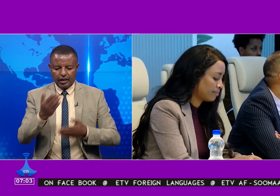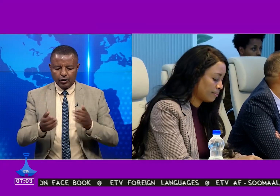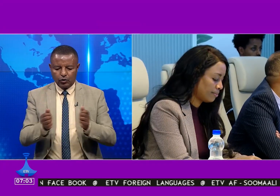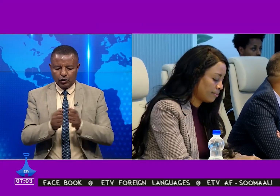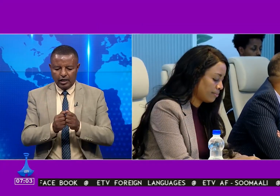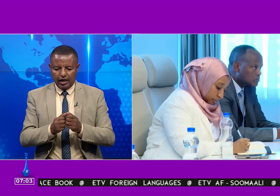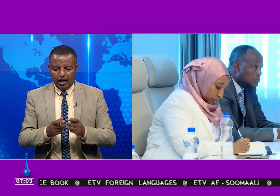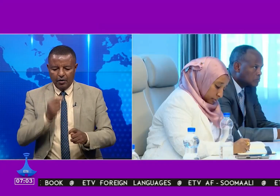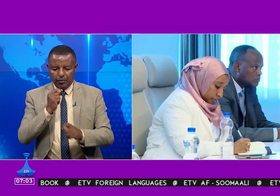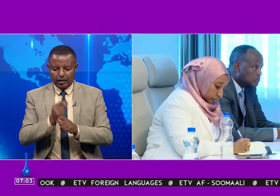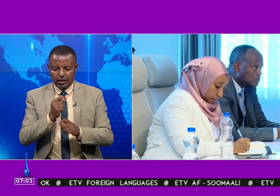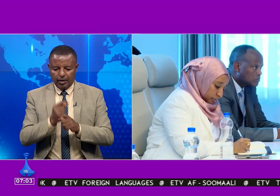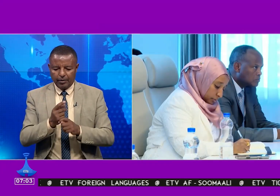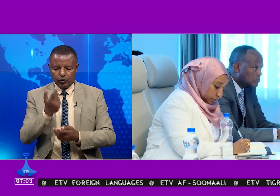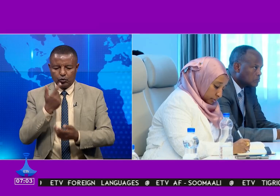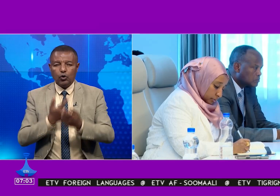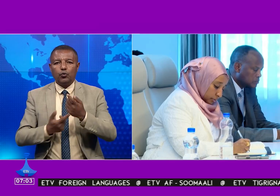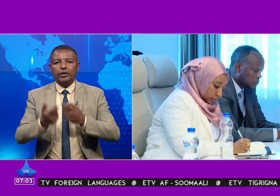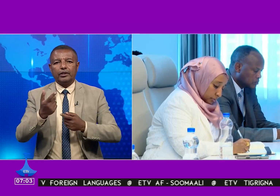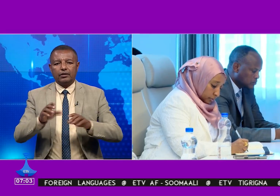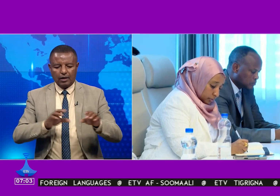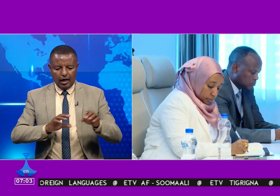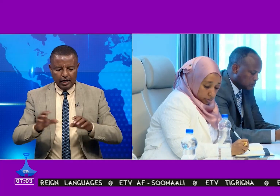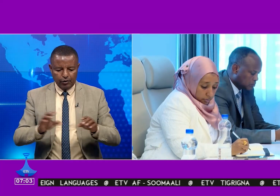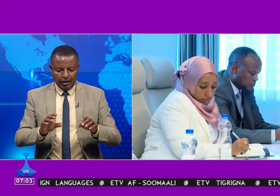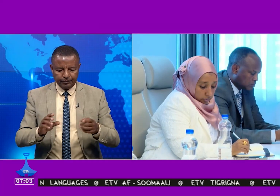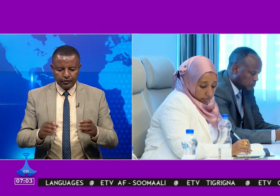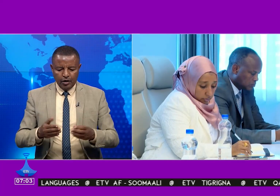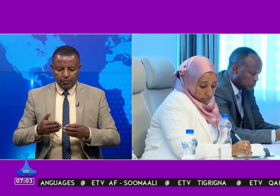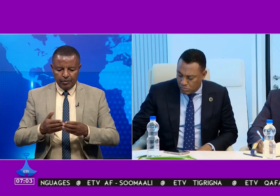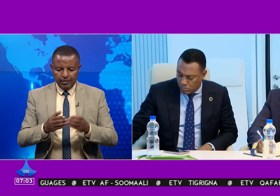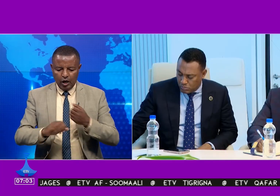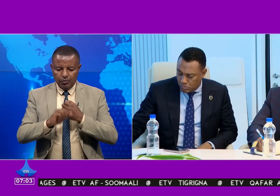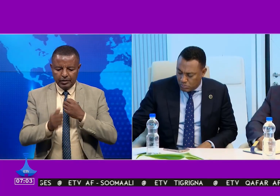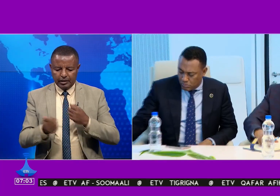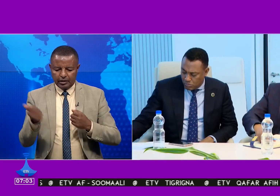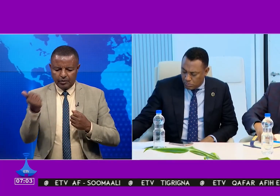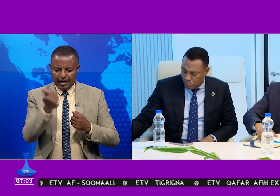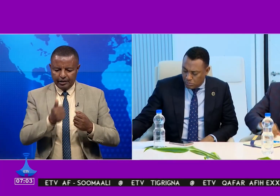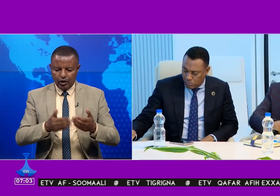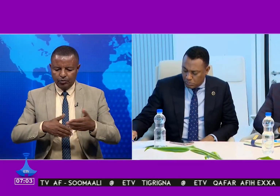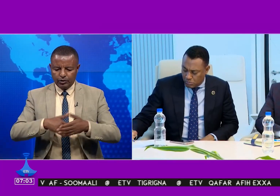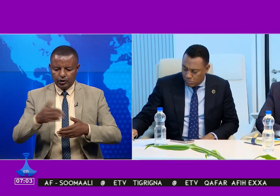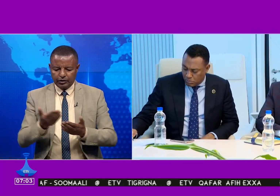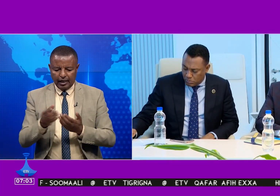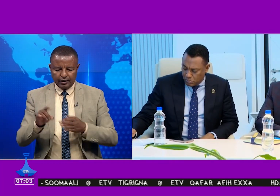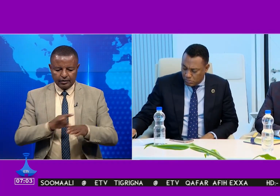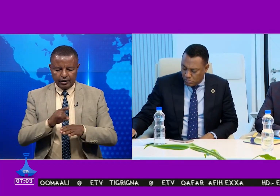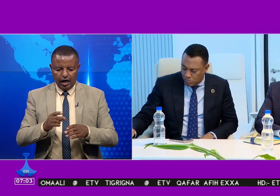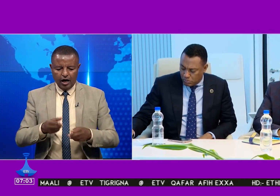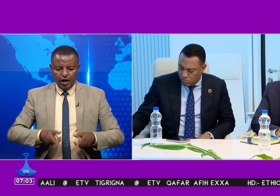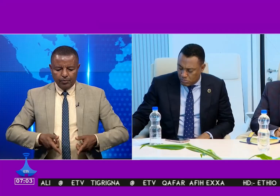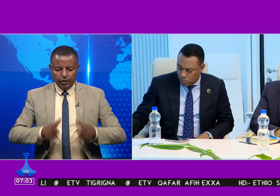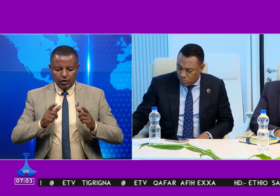ዜግነት አገልግሎት ጋር በተግባበሩ ውይይት አካሂዷል። በመመሪያው መሰረት ማንኛውም የውጭ ሀገር